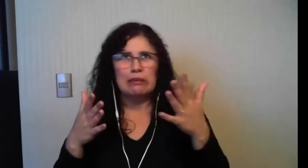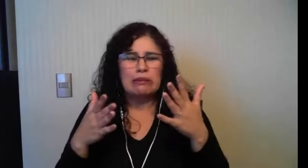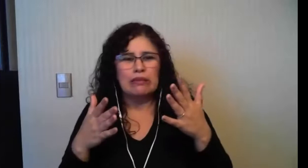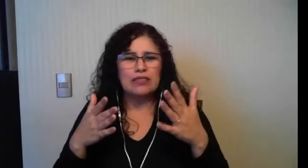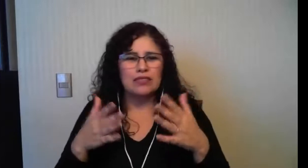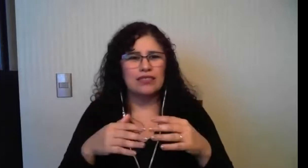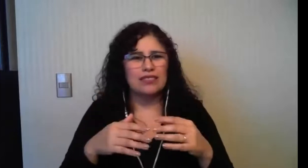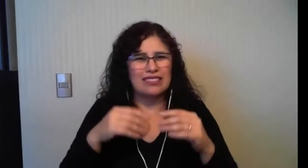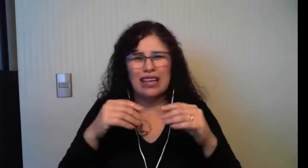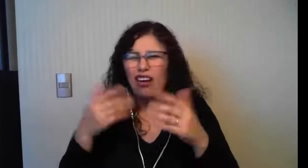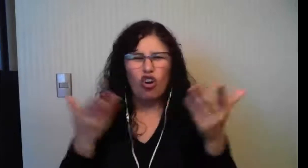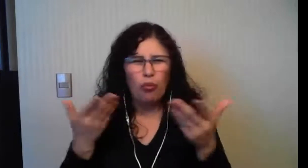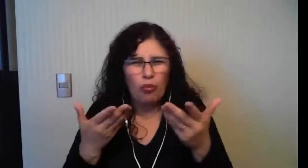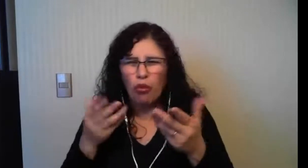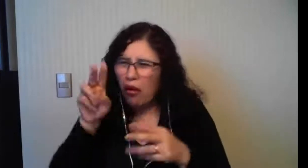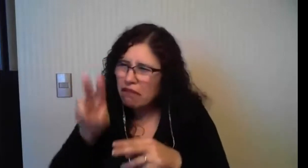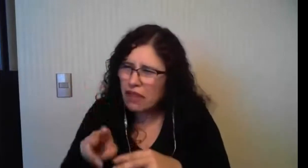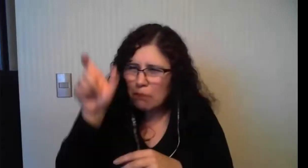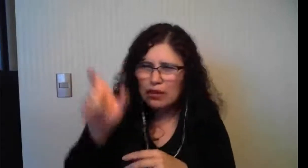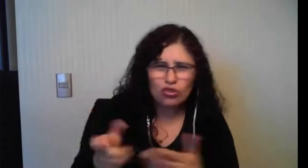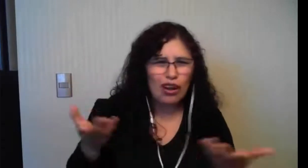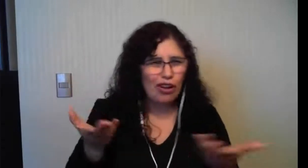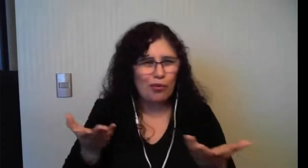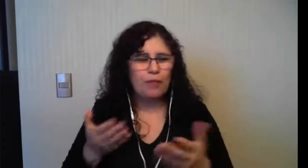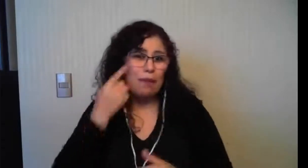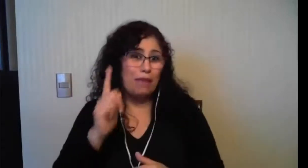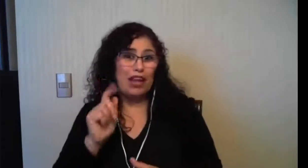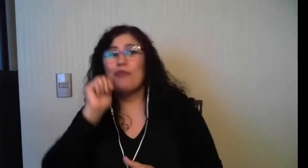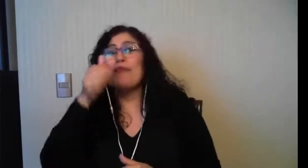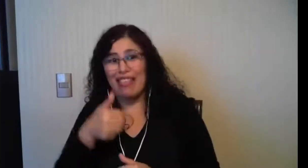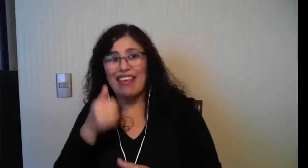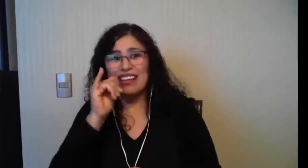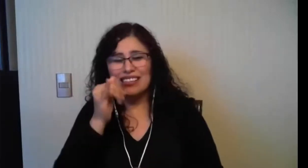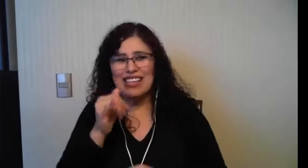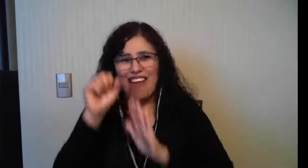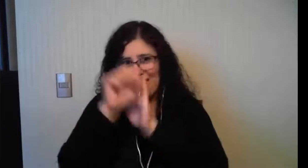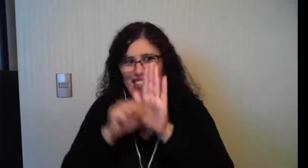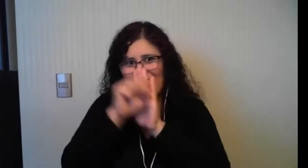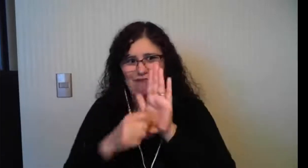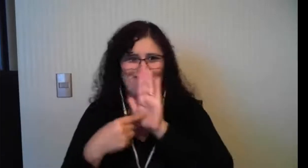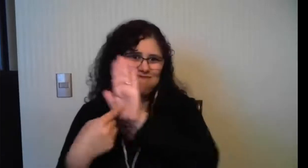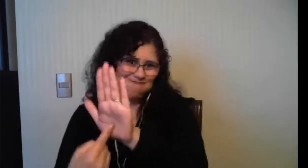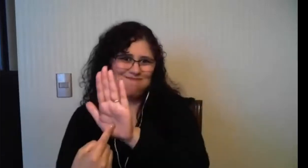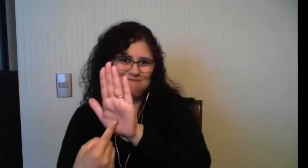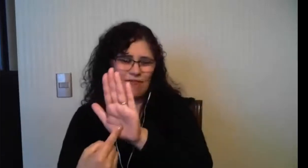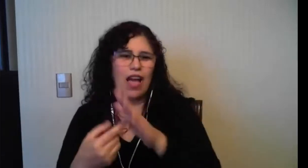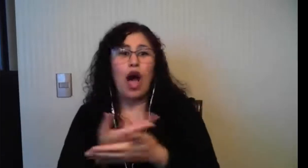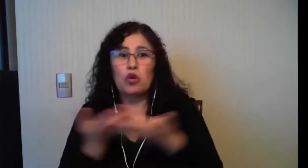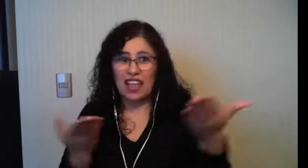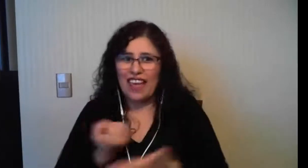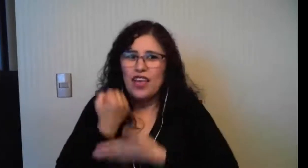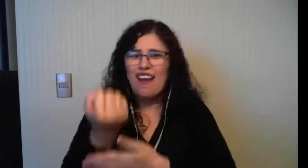más gráfica, ¿ya? Pero el día de mañana le voy a mostrar unos videos, ¿ya? Que le va a permitir